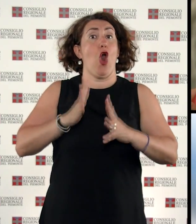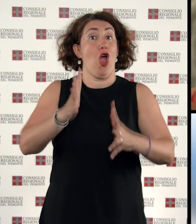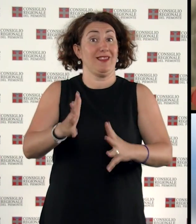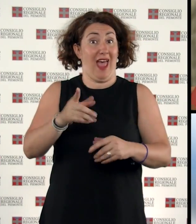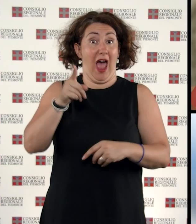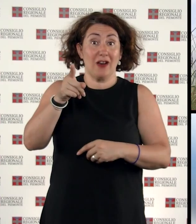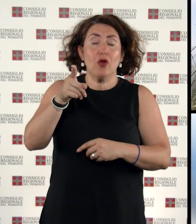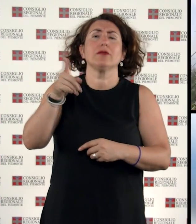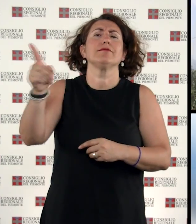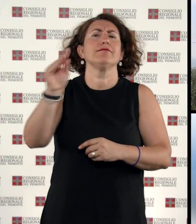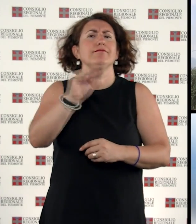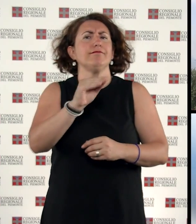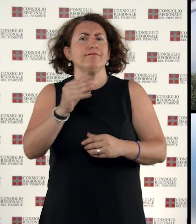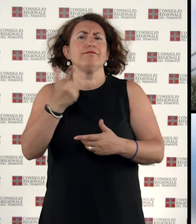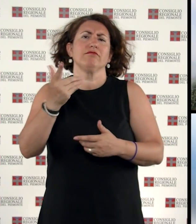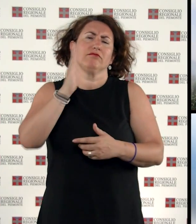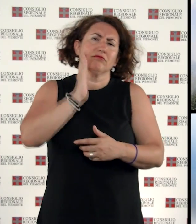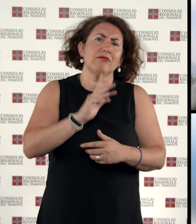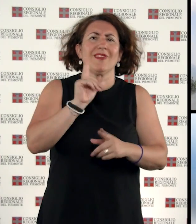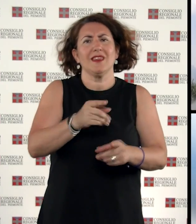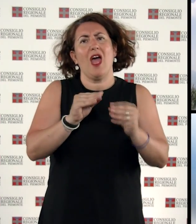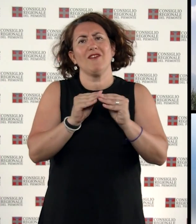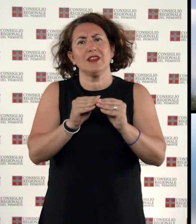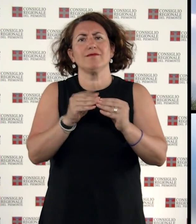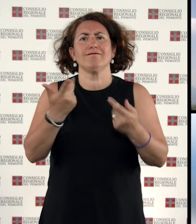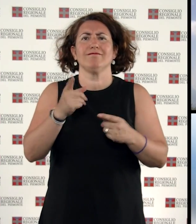una reale riforma volta alla regionalizzazione dei corpi